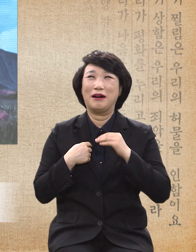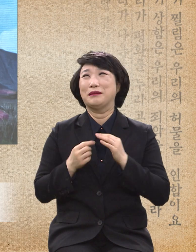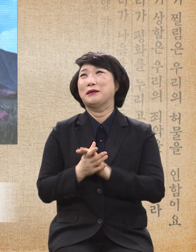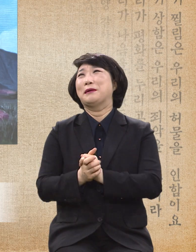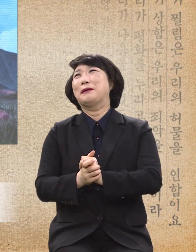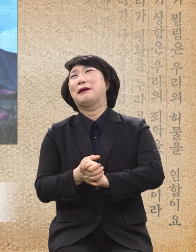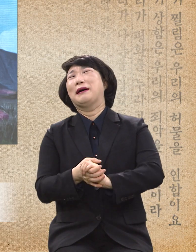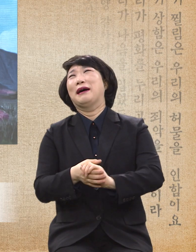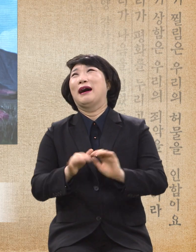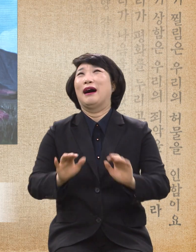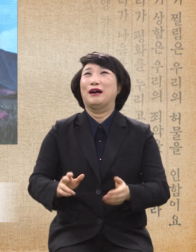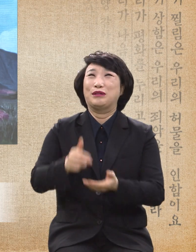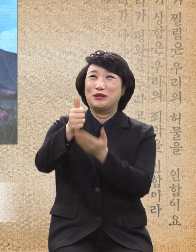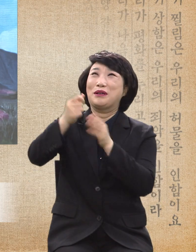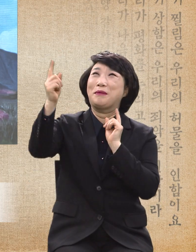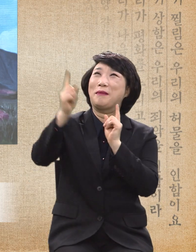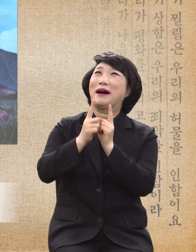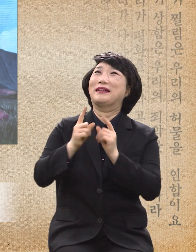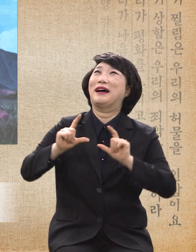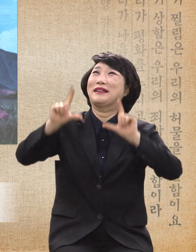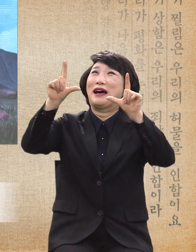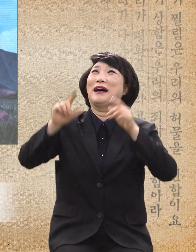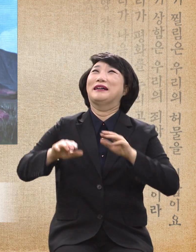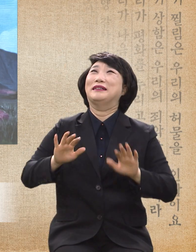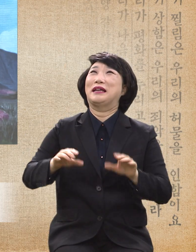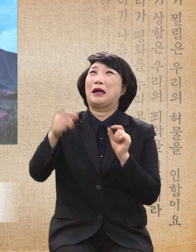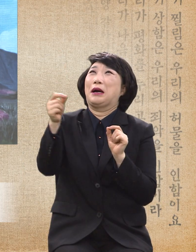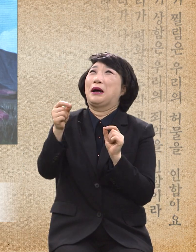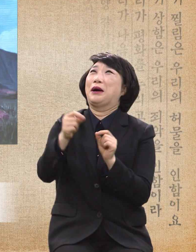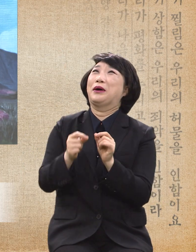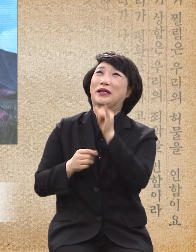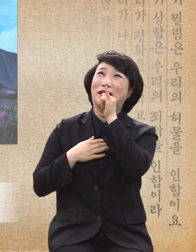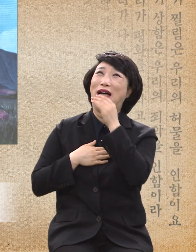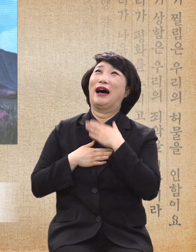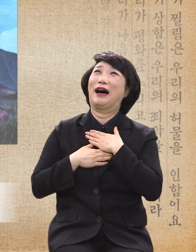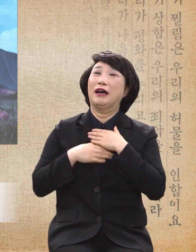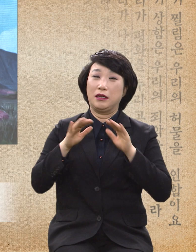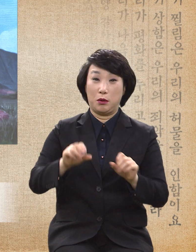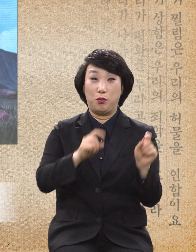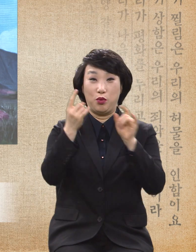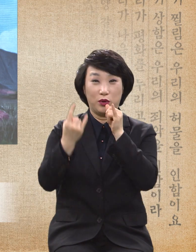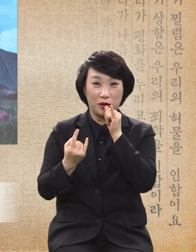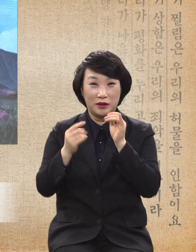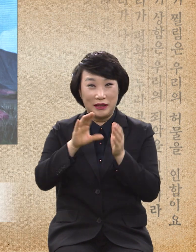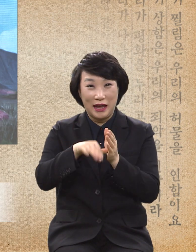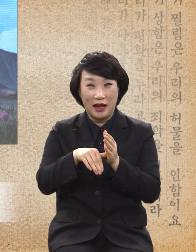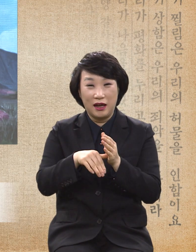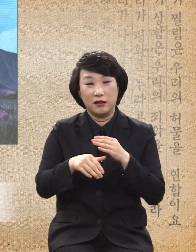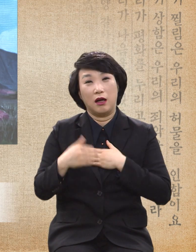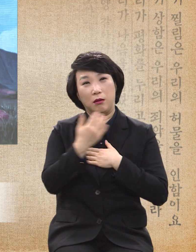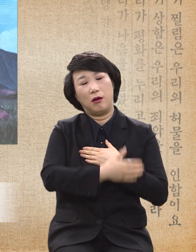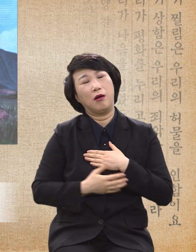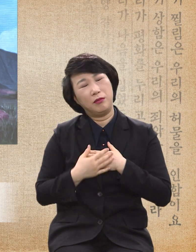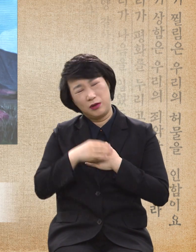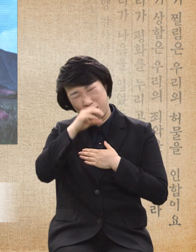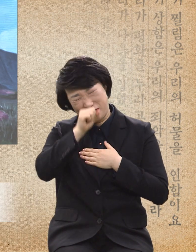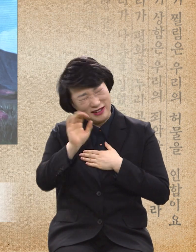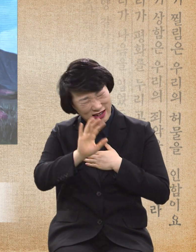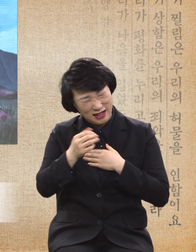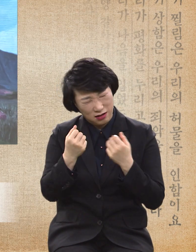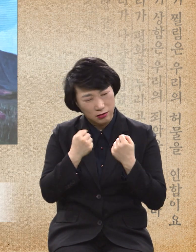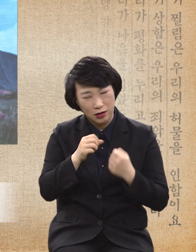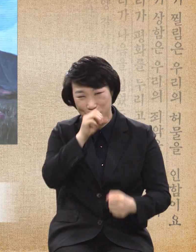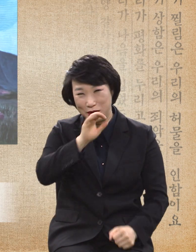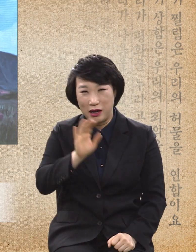야, 내가 주님 만날 날이 다가온다. 이번 성회 때도 많이 몸이 힘들어서